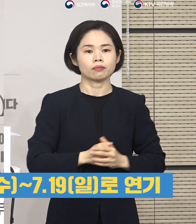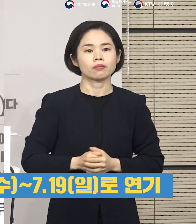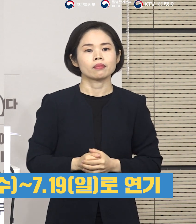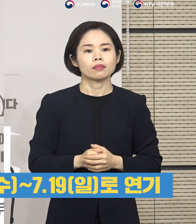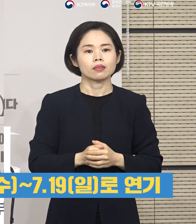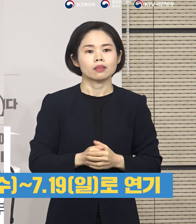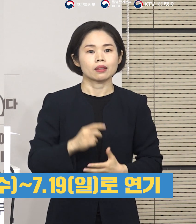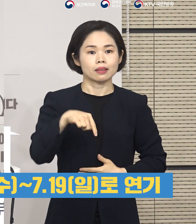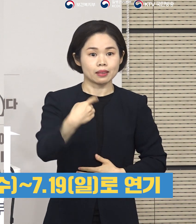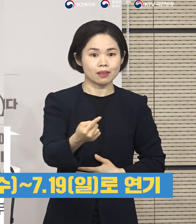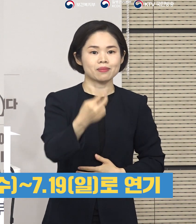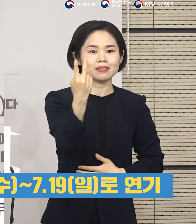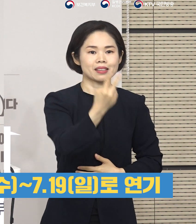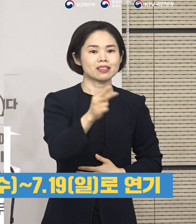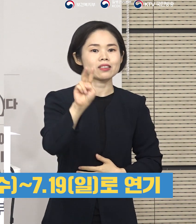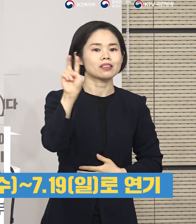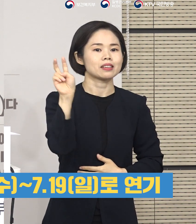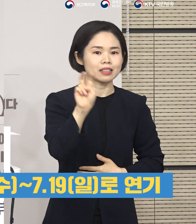다음으로